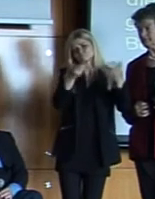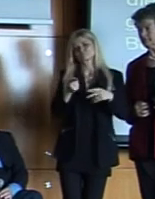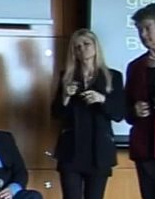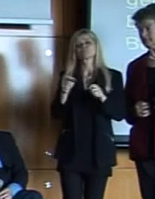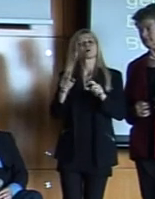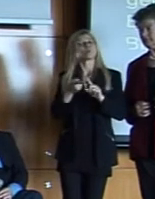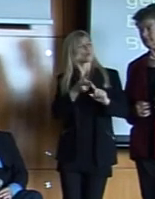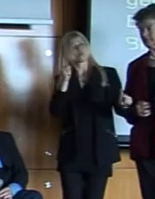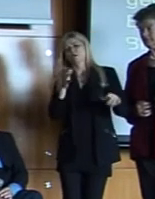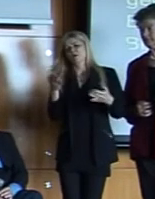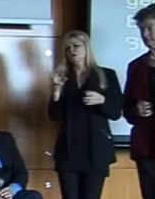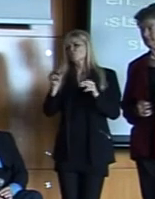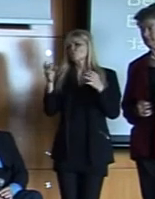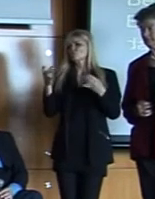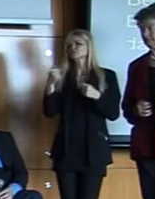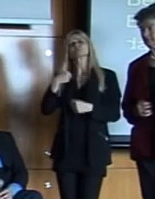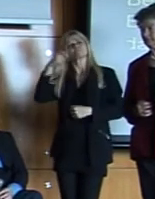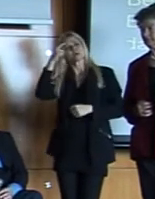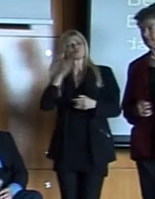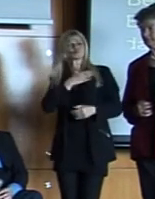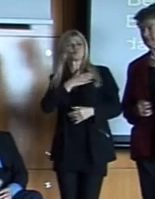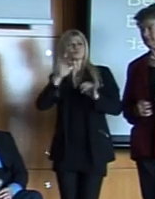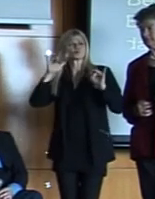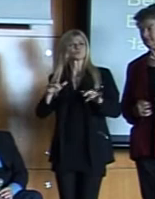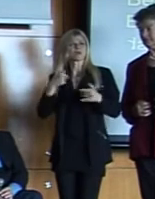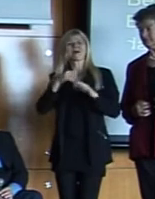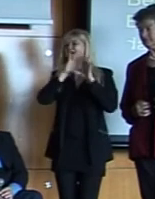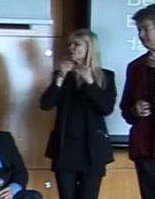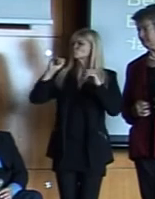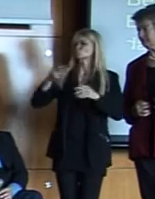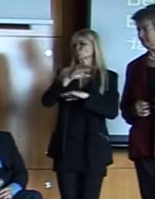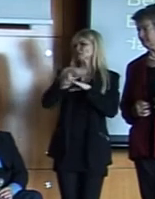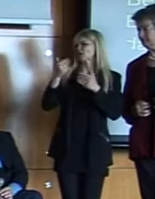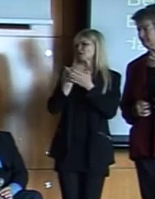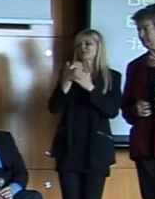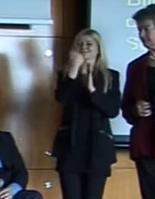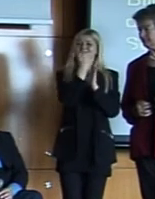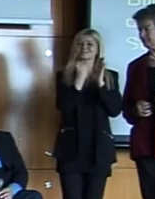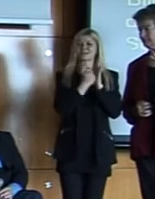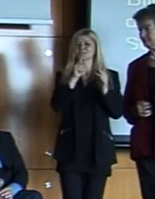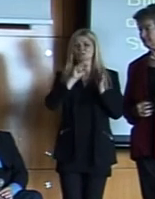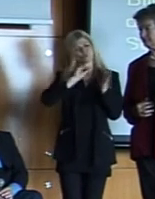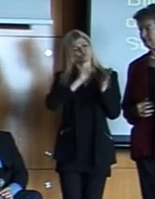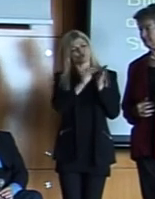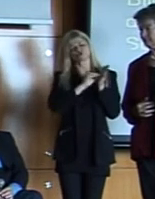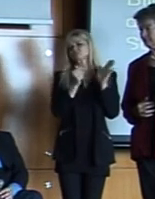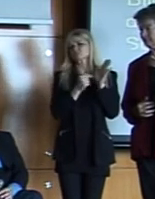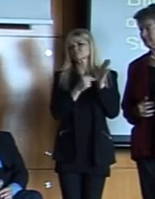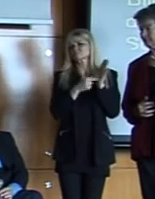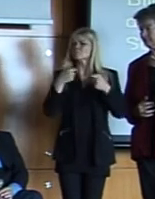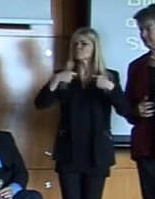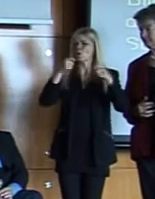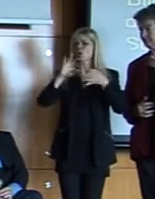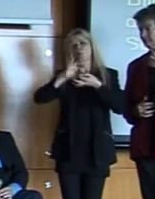ich natürlich der Meinung bin, dass wir alles zu tun haben, gesetzliche Vorschriften, sei sie baulicher, sei sie integrativer